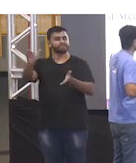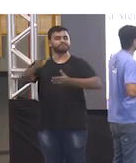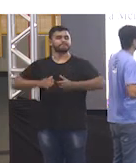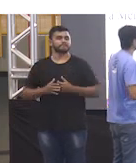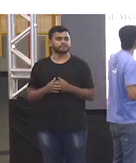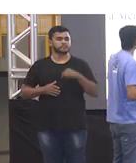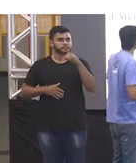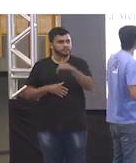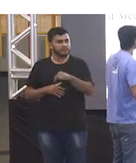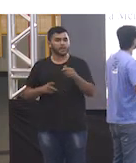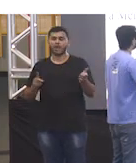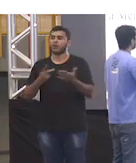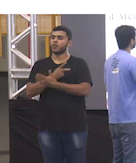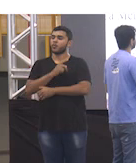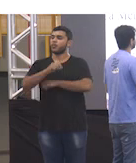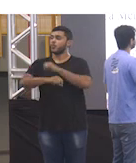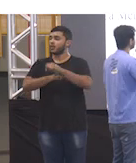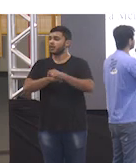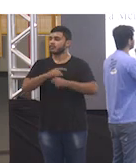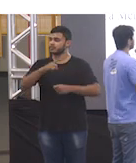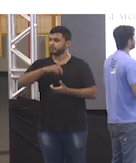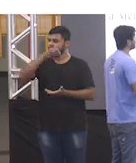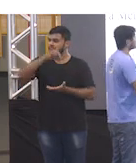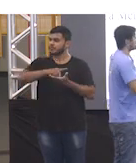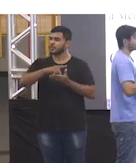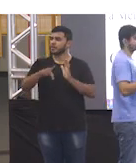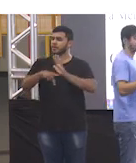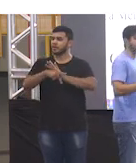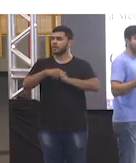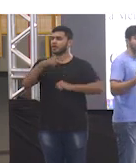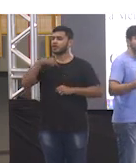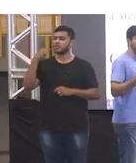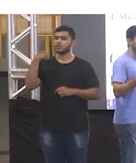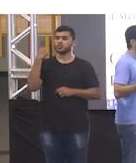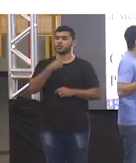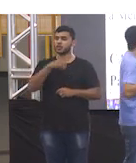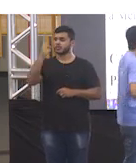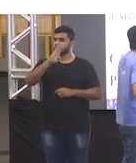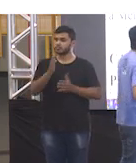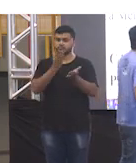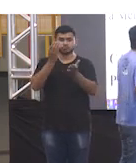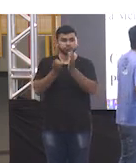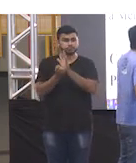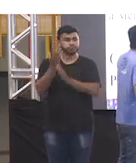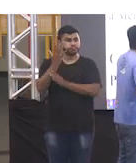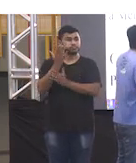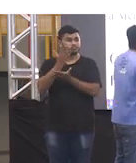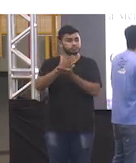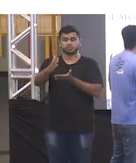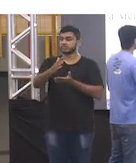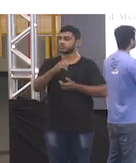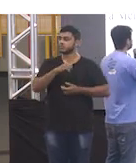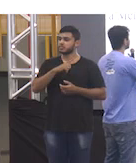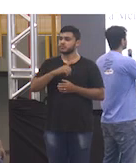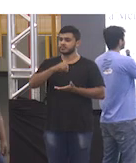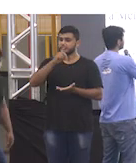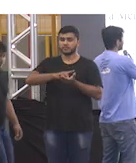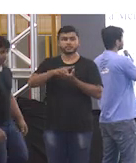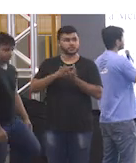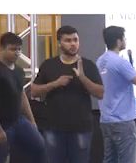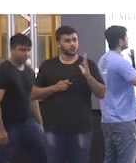como caminho favorável à expressão própria da nação recém-fundada, pois